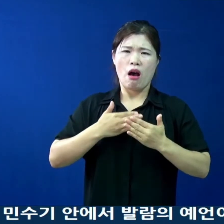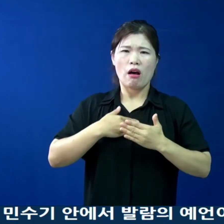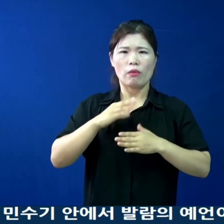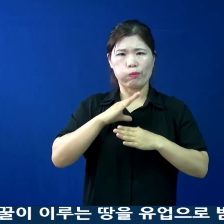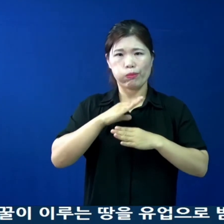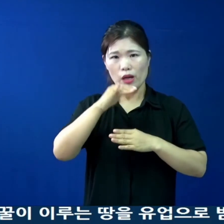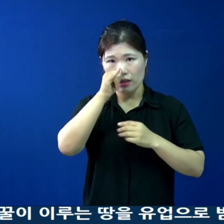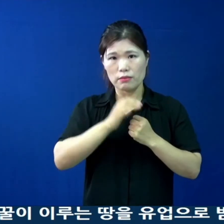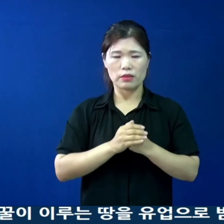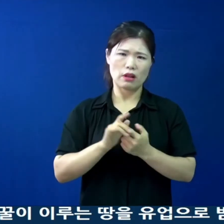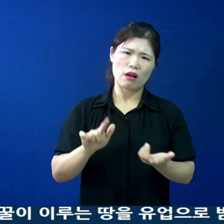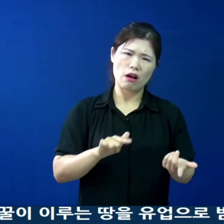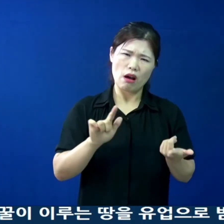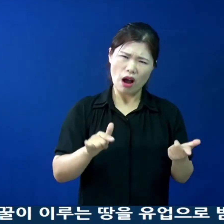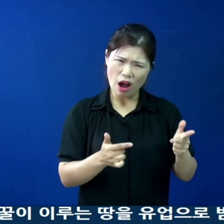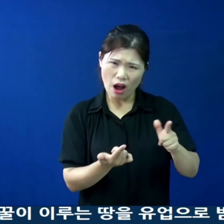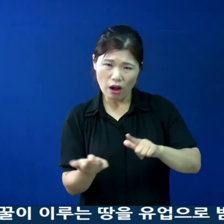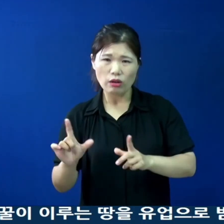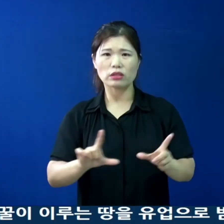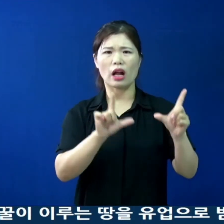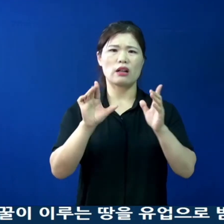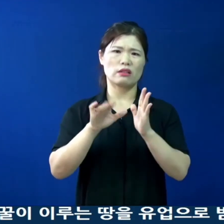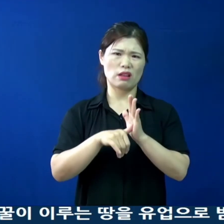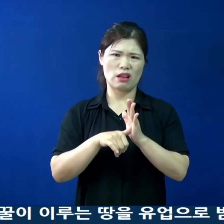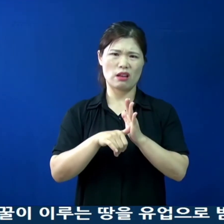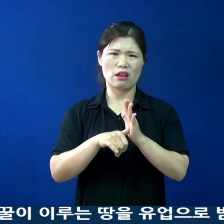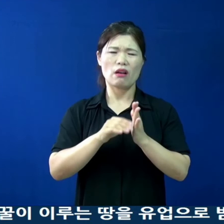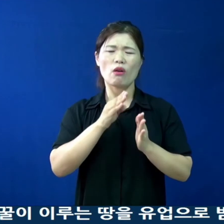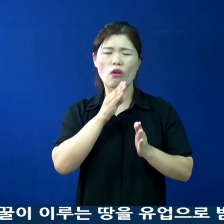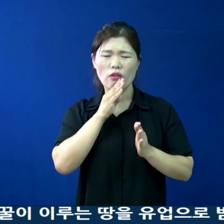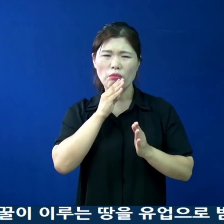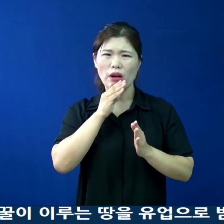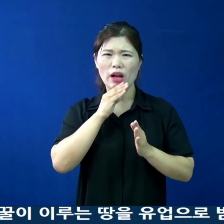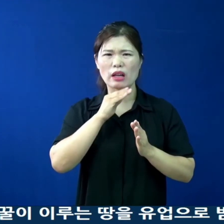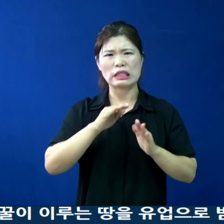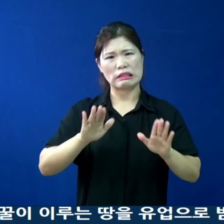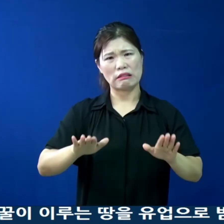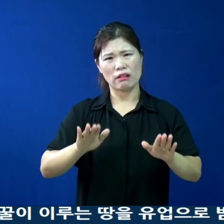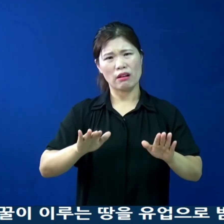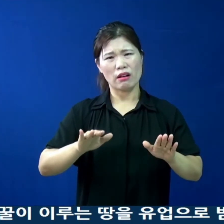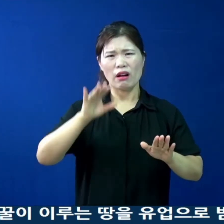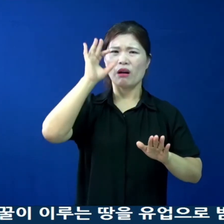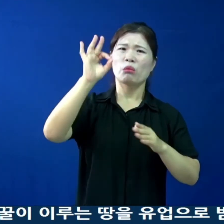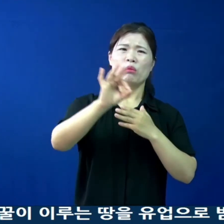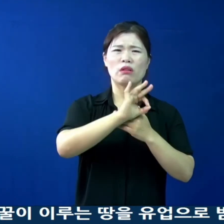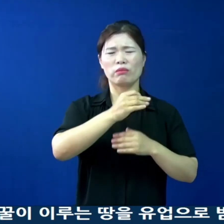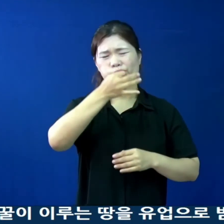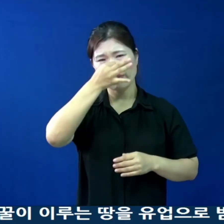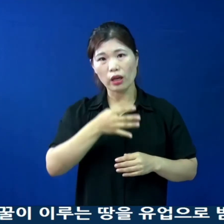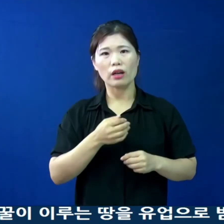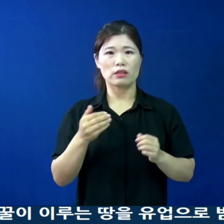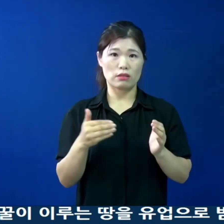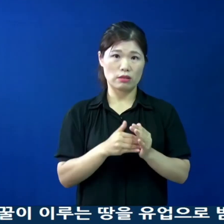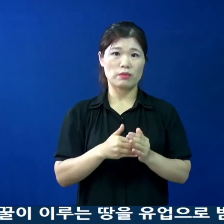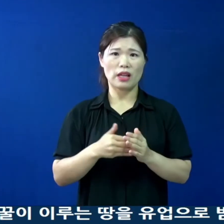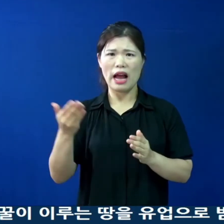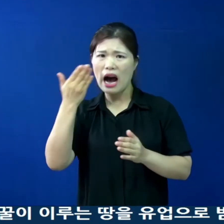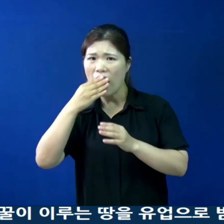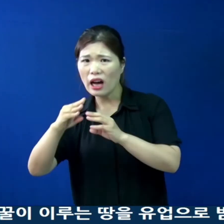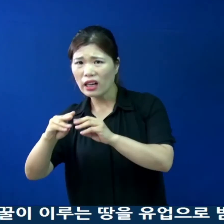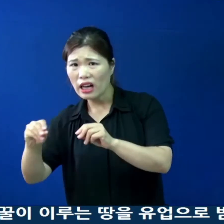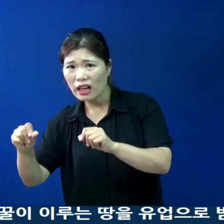하루하루 살기에 눈에 보이는 현실이 무시되지 못했고요, 그리고 가나안을 차지하고 있던 민족들이 두렵기도 했을